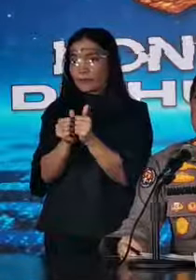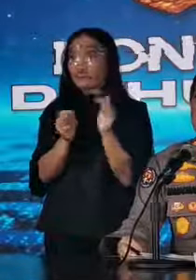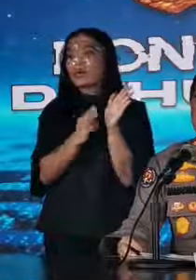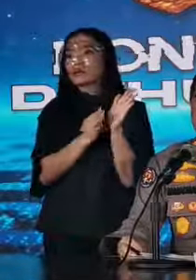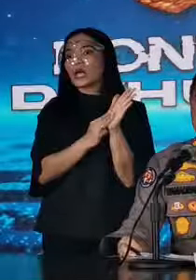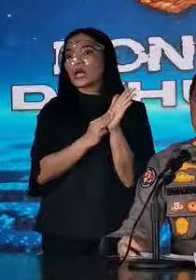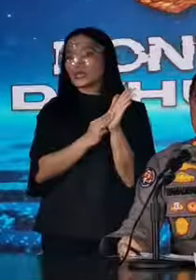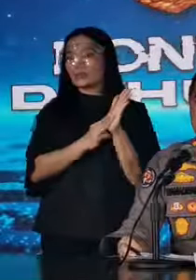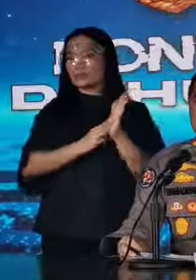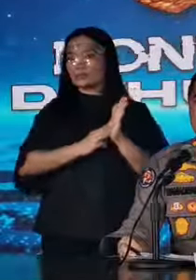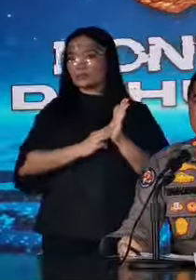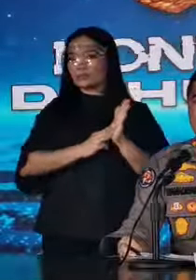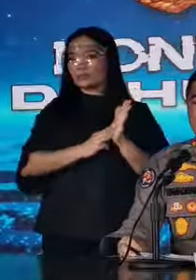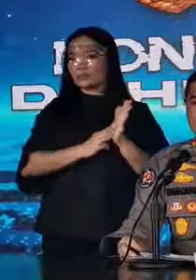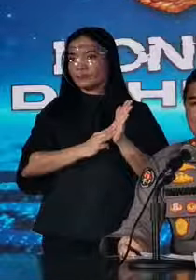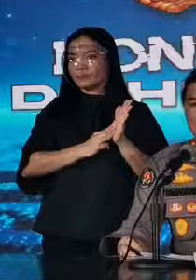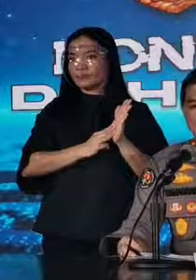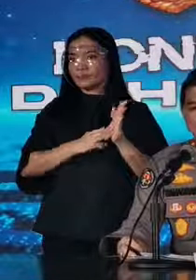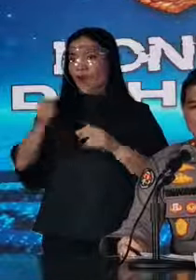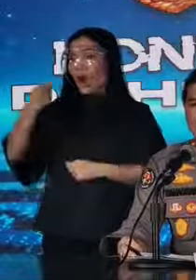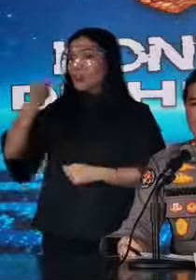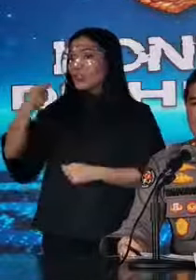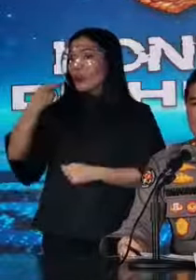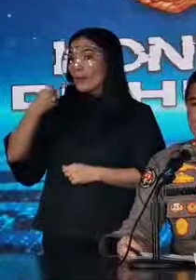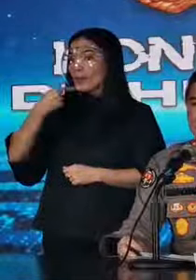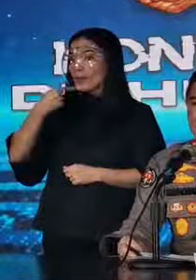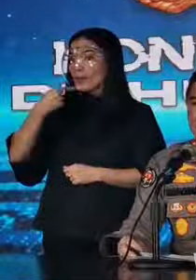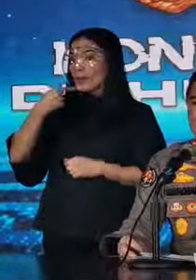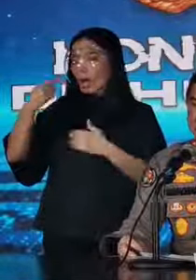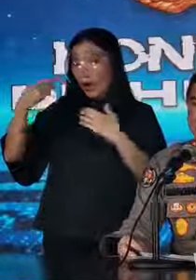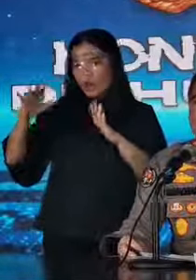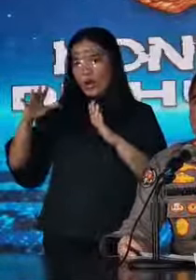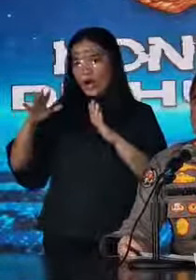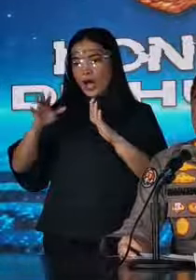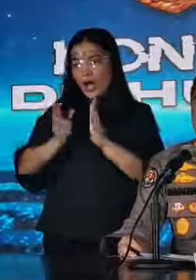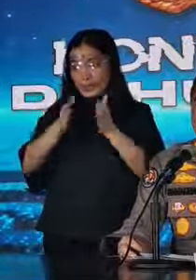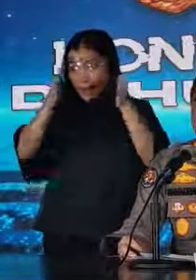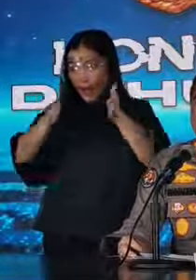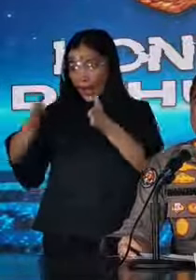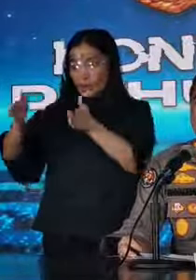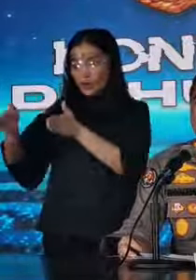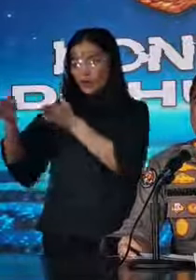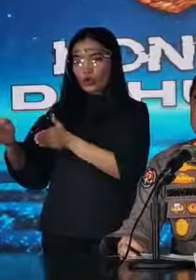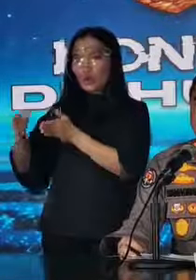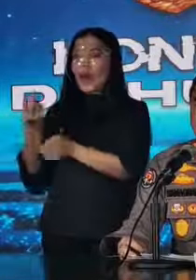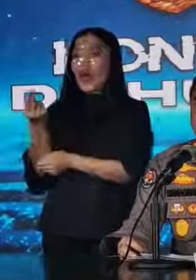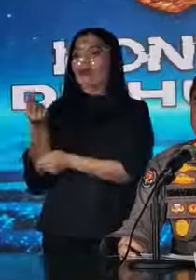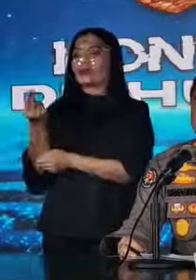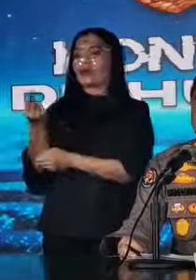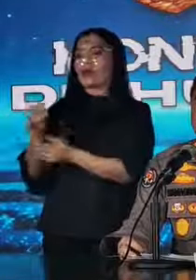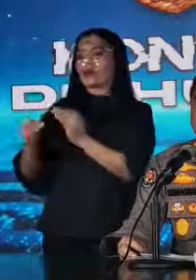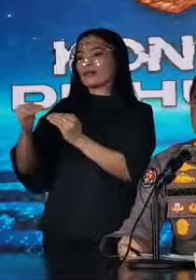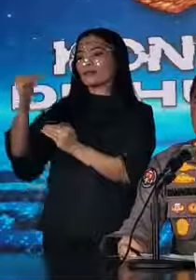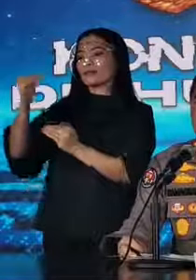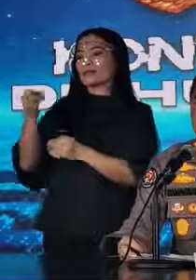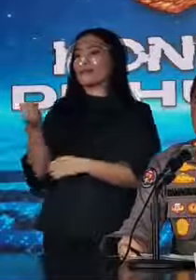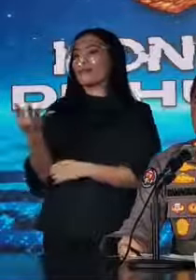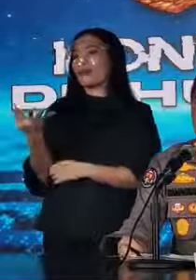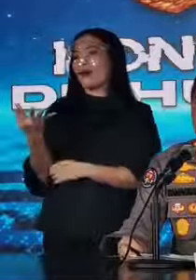penanganan obat-obat yang telah ditentukan harga eceran tertingginya.